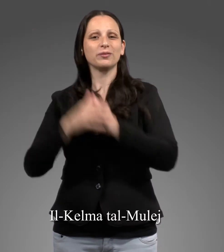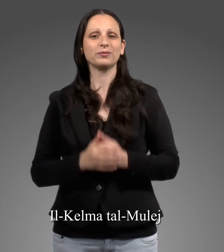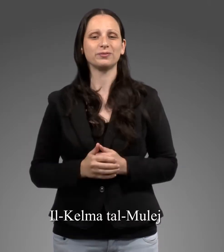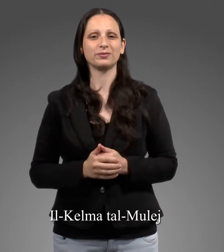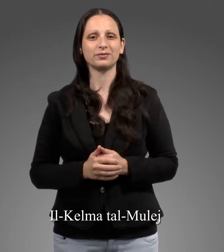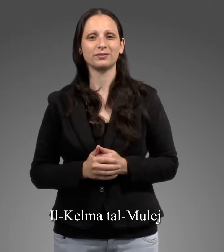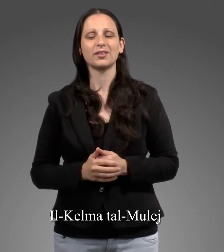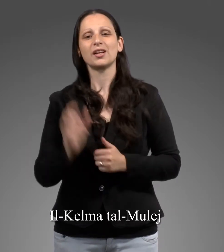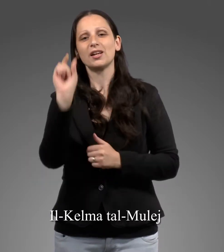Il-kelma tal-mulej.